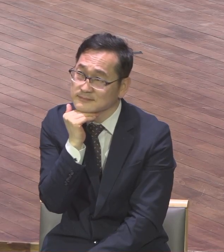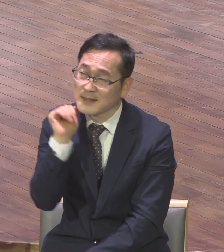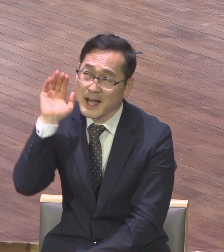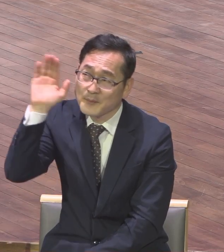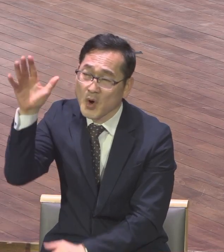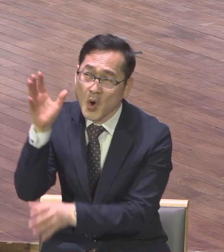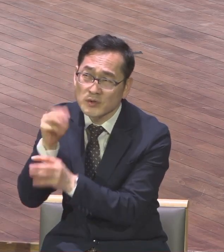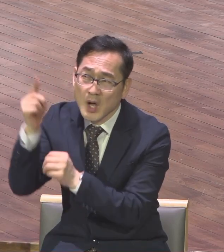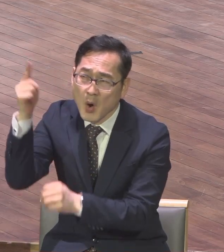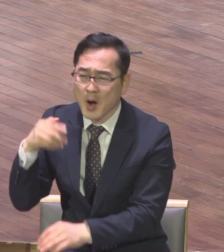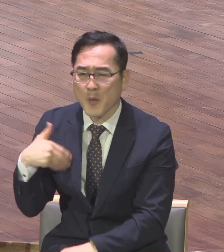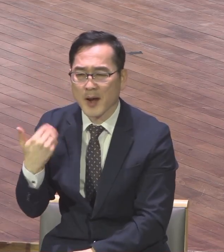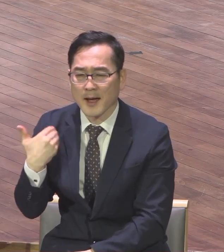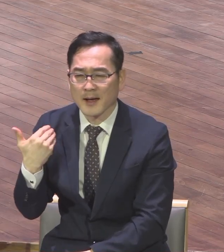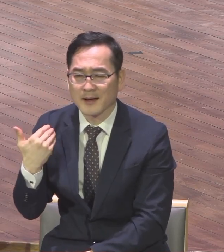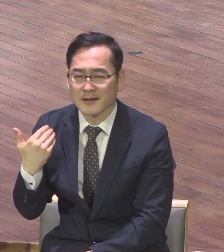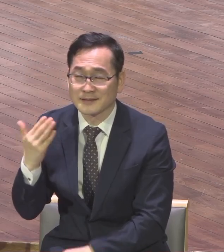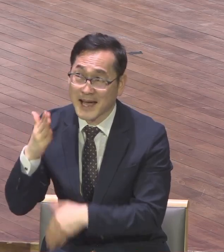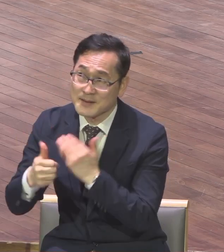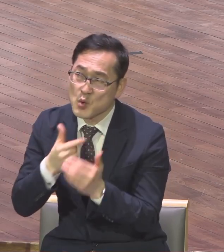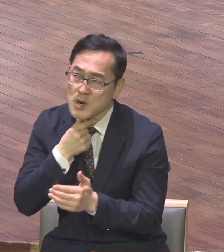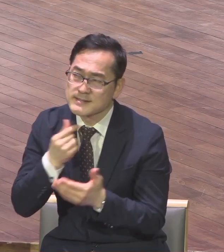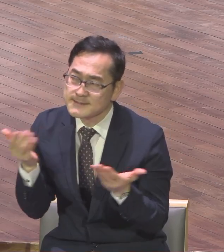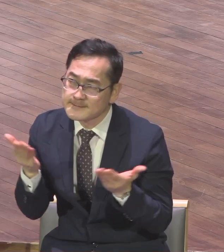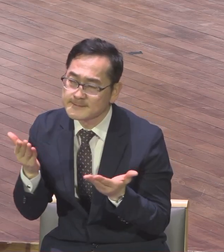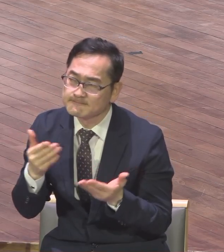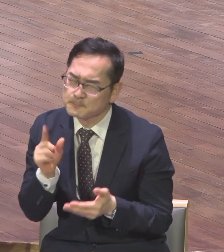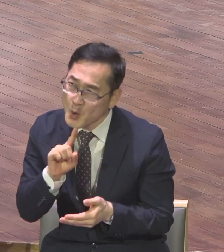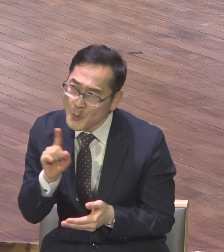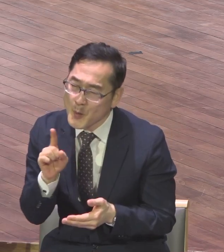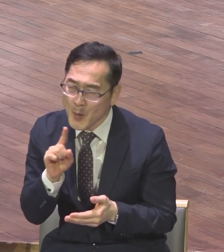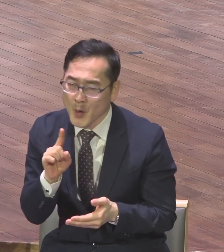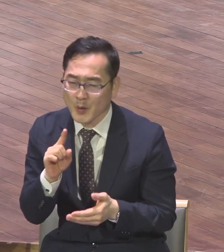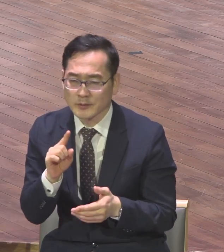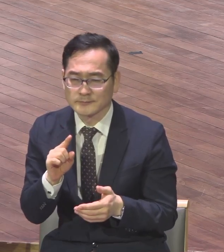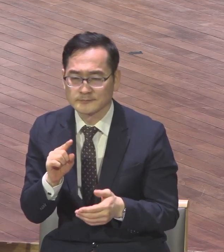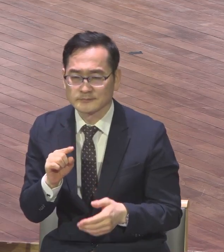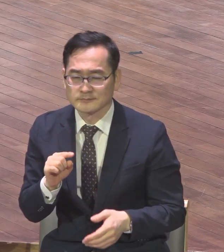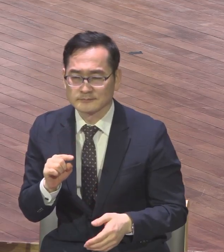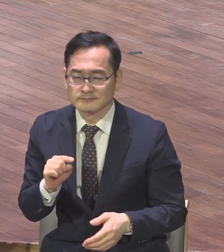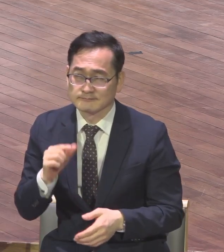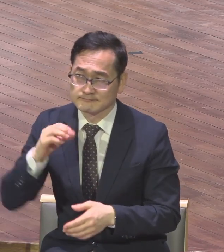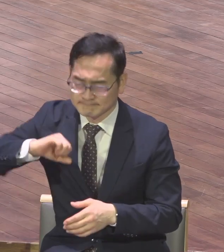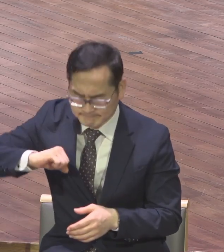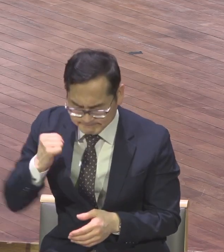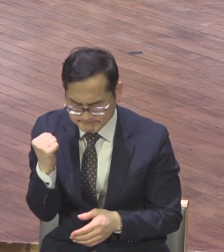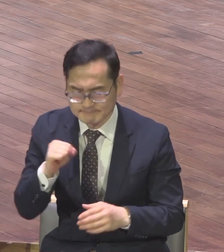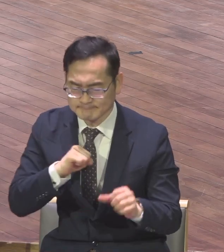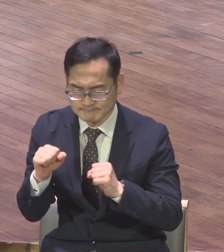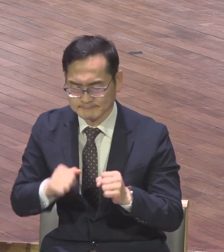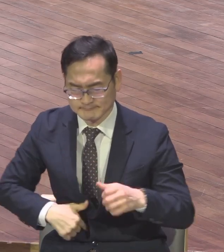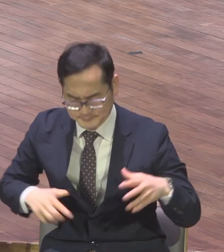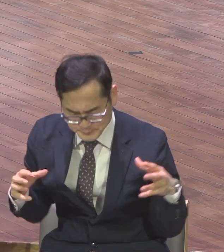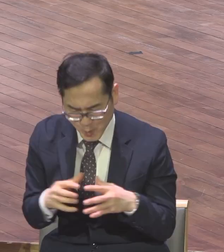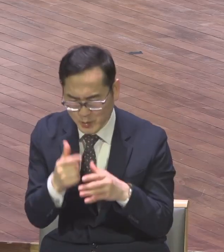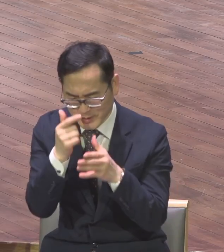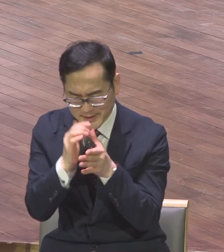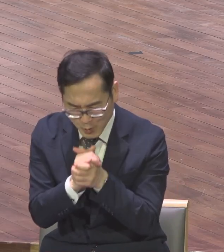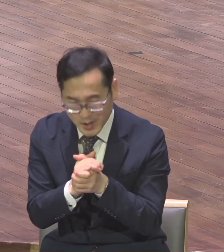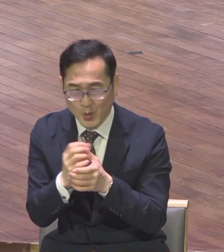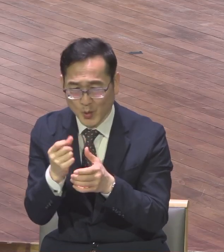교회, 생명력 넘치는 교회로 설 수 있는 그 비결을 여기서 말씀하고